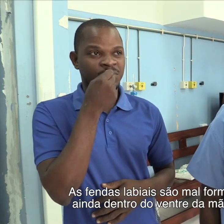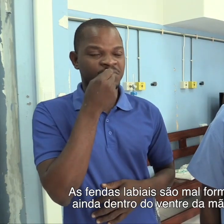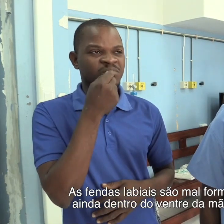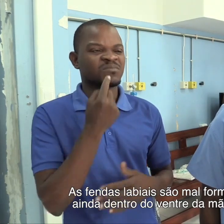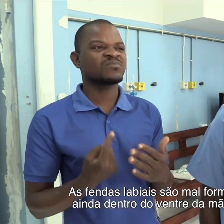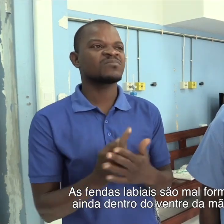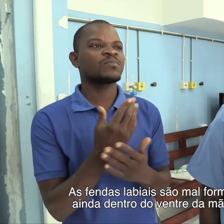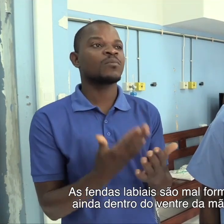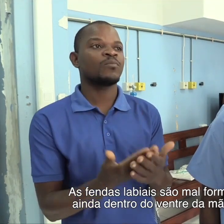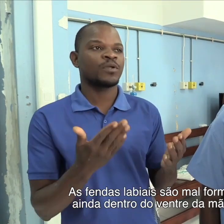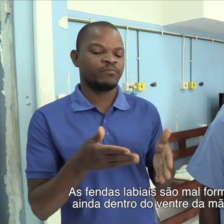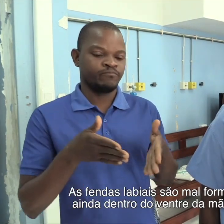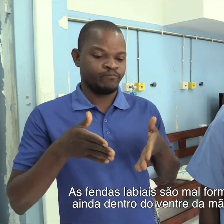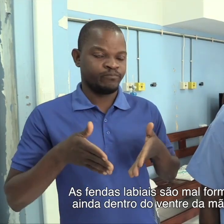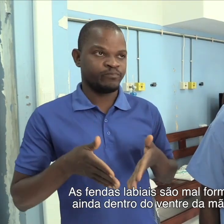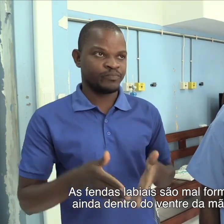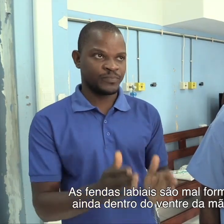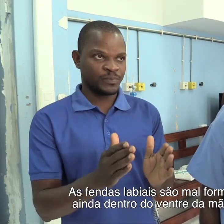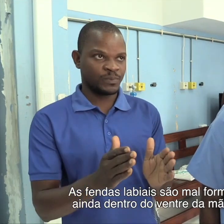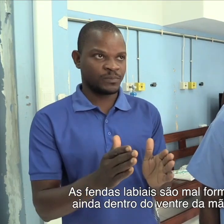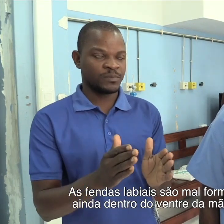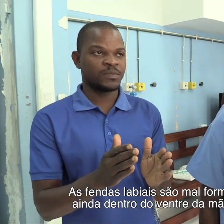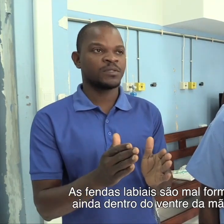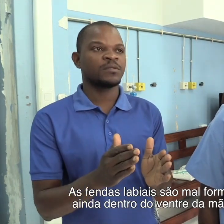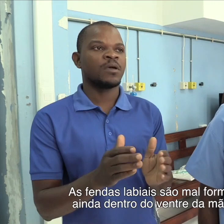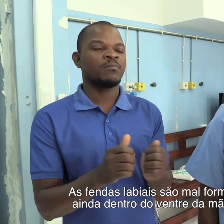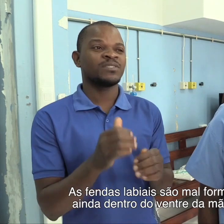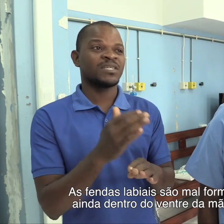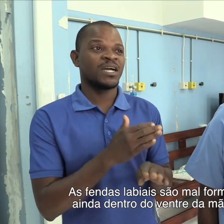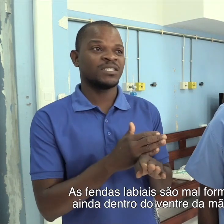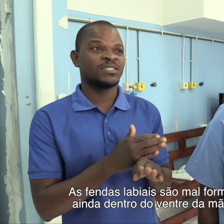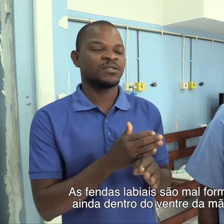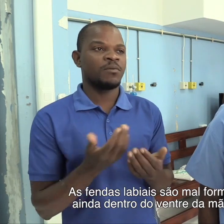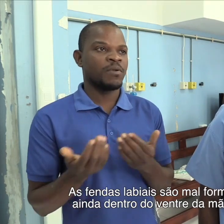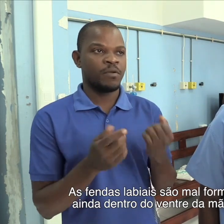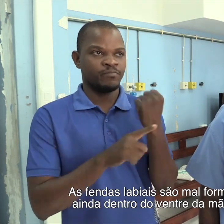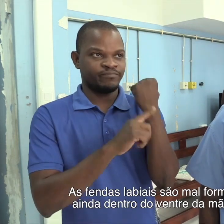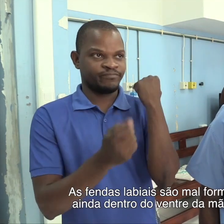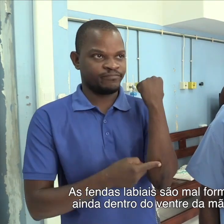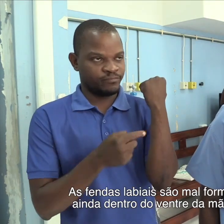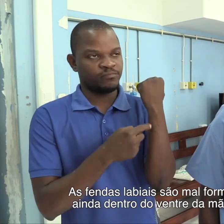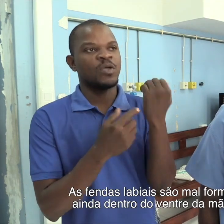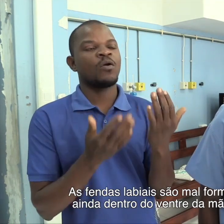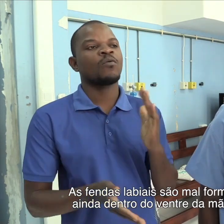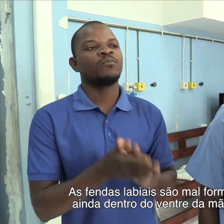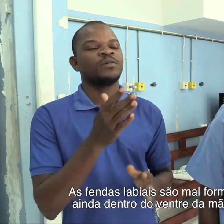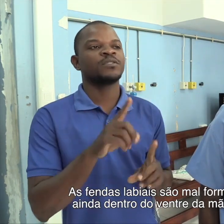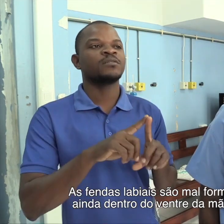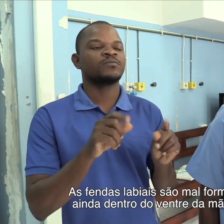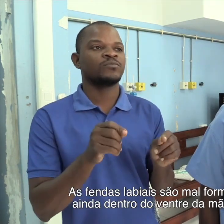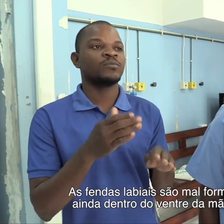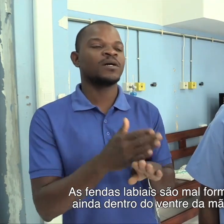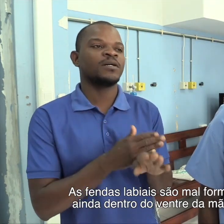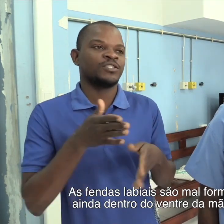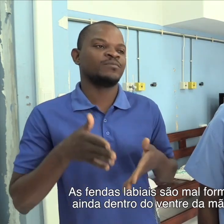são malformações que ocorrem ainda dentro do ventre da mãe antes de